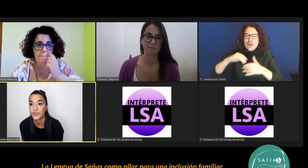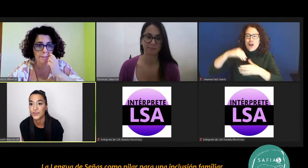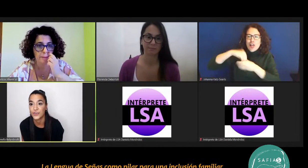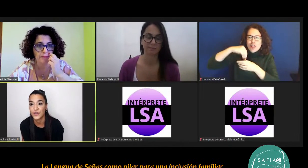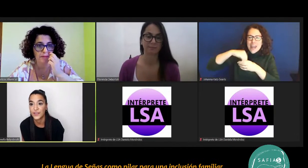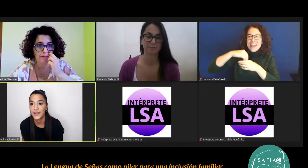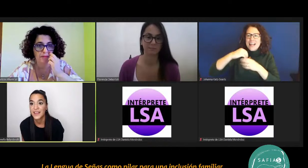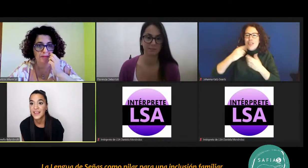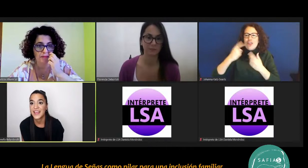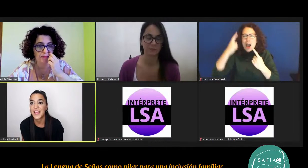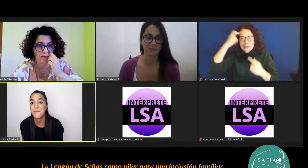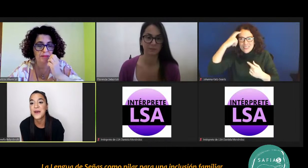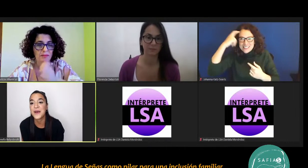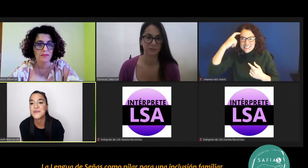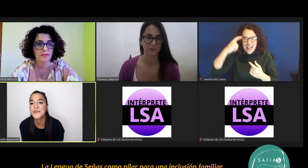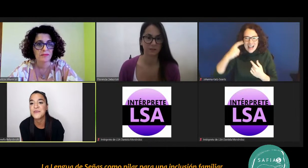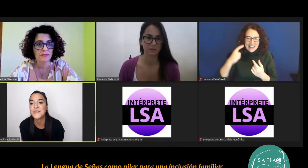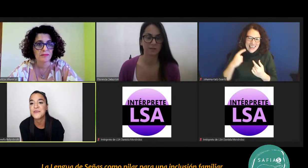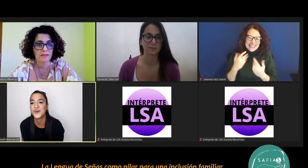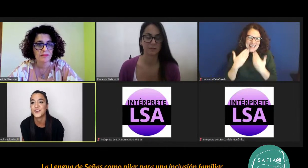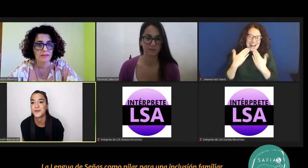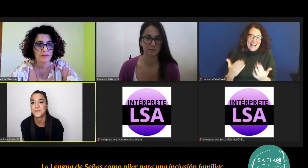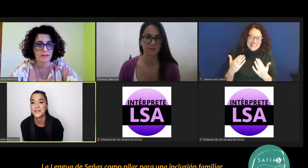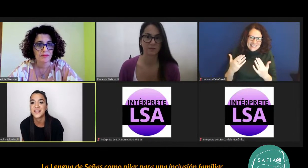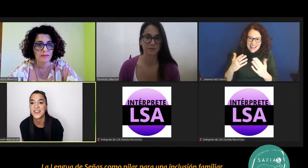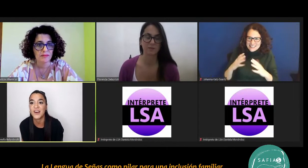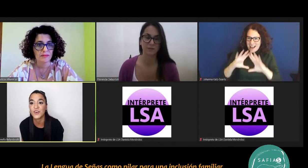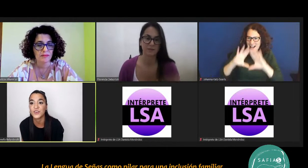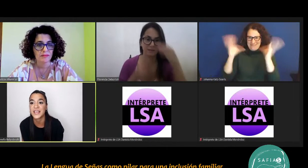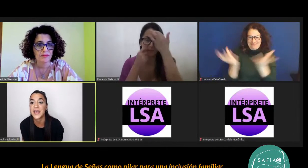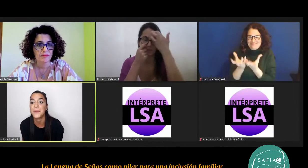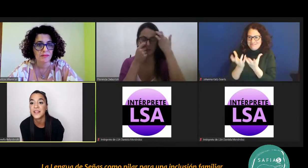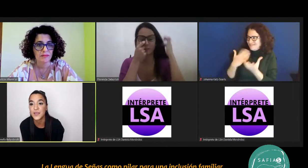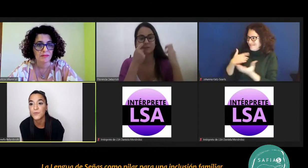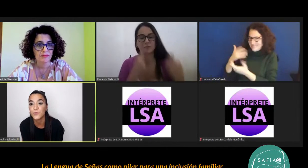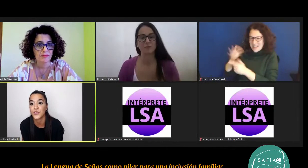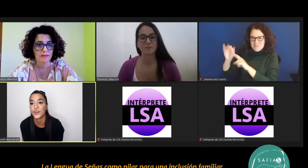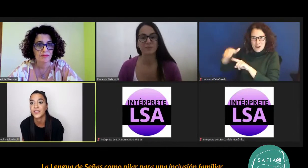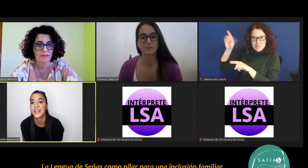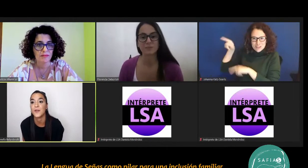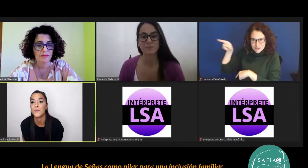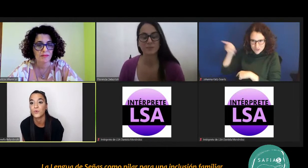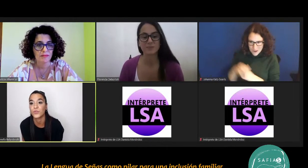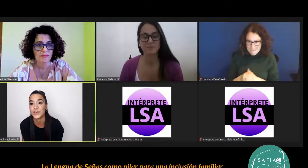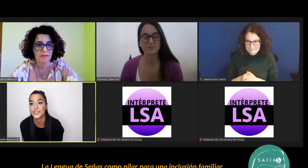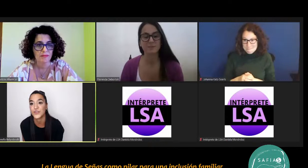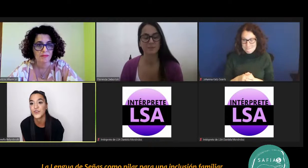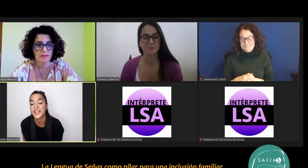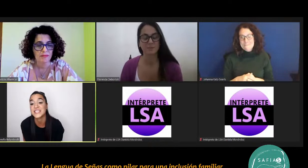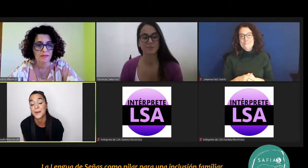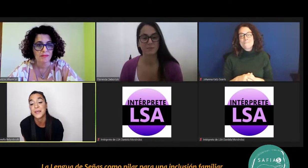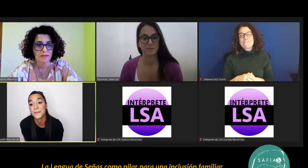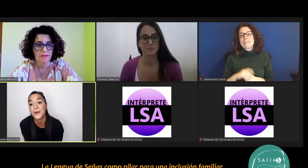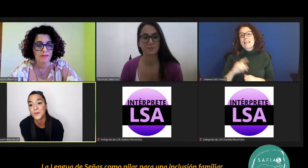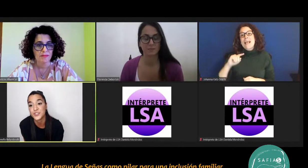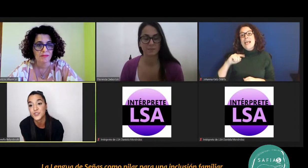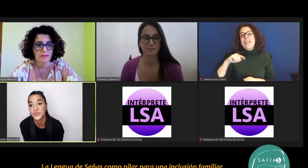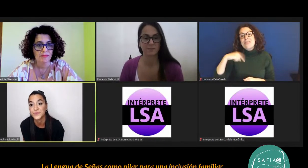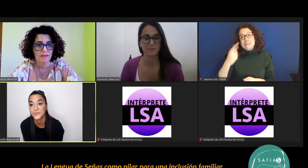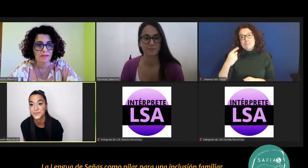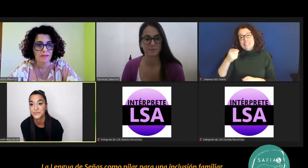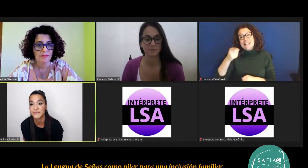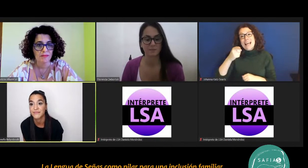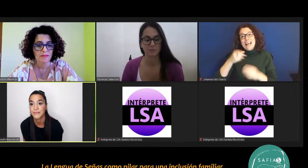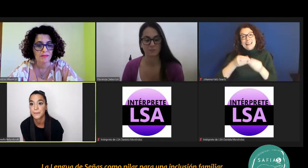mucho, me daba información, me enseñaba cosas y aprendí mucho del mundo de sordos gracias a mi hermano